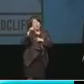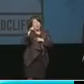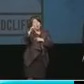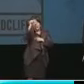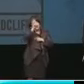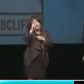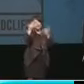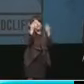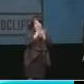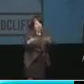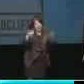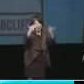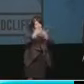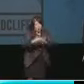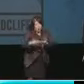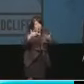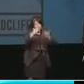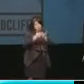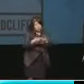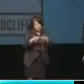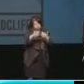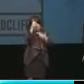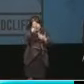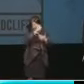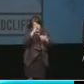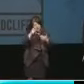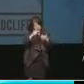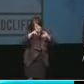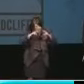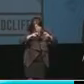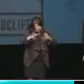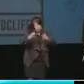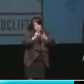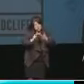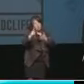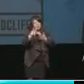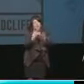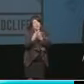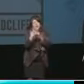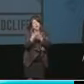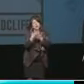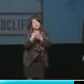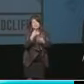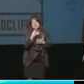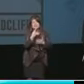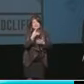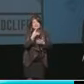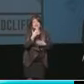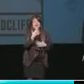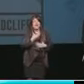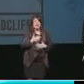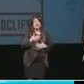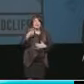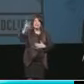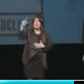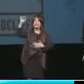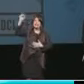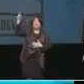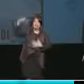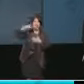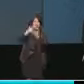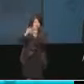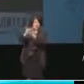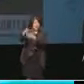racconterà che cosa significa credere in Dio nel ventunesimo secolo e poi un gruppo di scrittori italiani racconterà